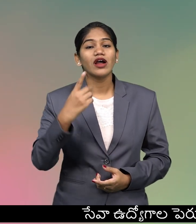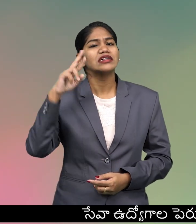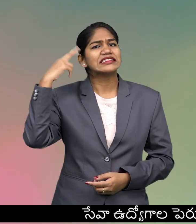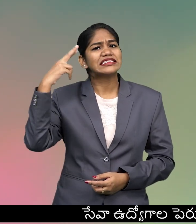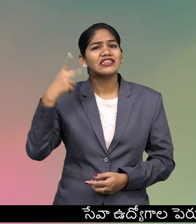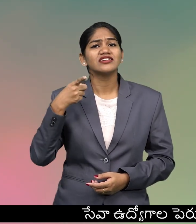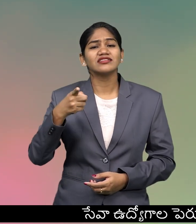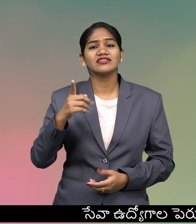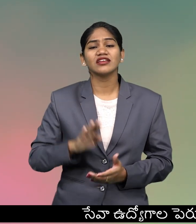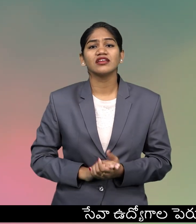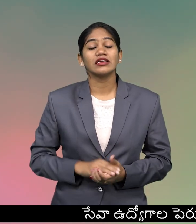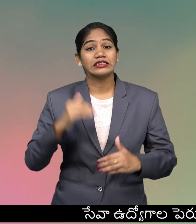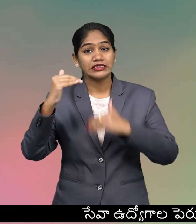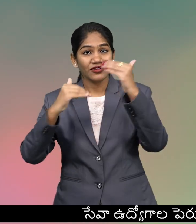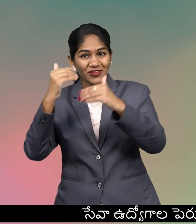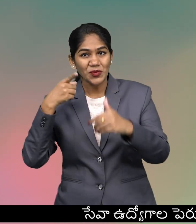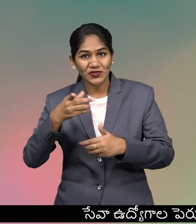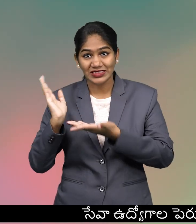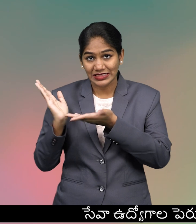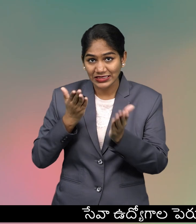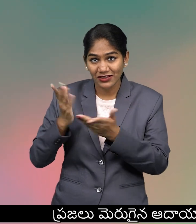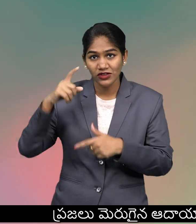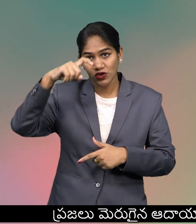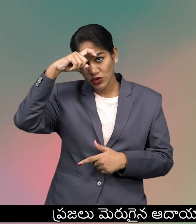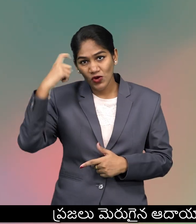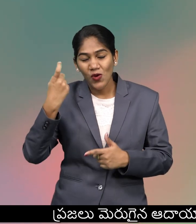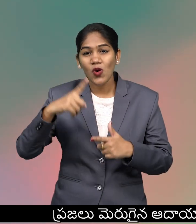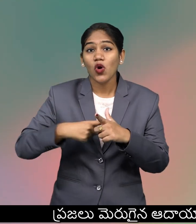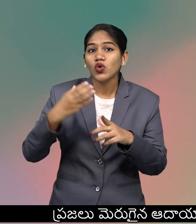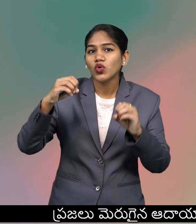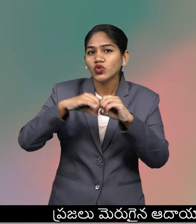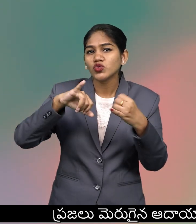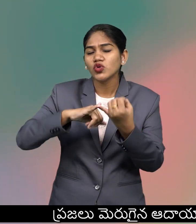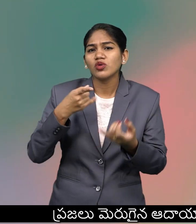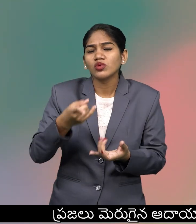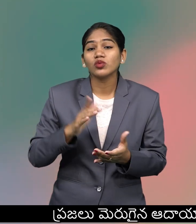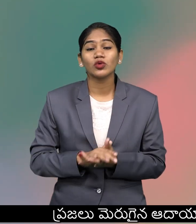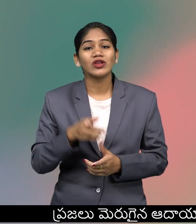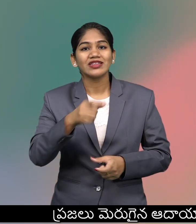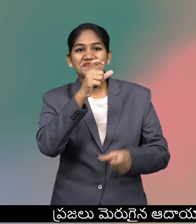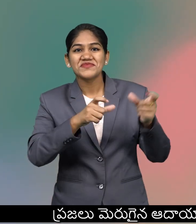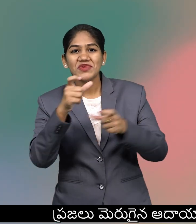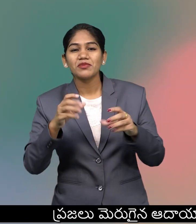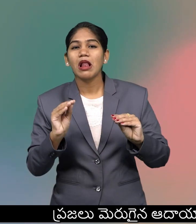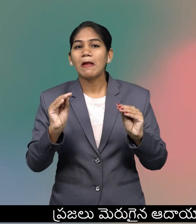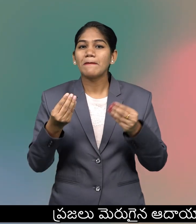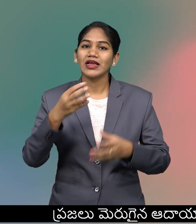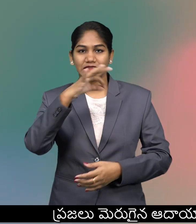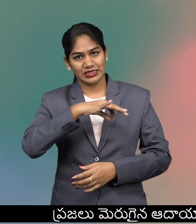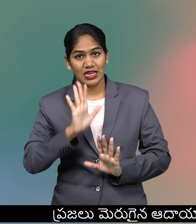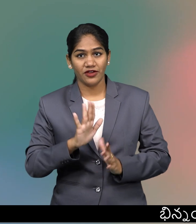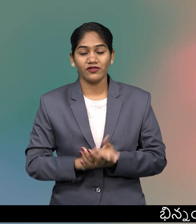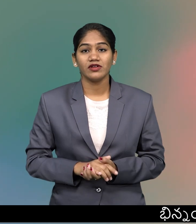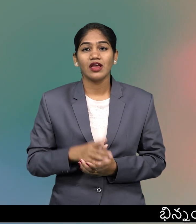సేవా ఉద్యోగాల పెరుగుదలకు ఒక కారణం ఏమిటంటే ప్రజలు మెరుగైన ఆదాయాలు పొందడం మరియు వారి